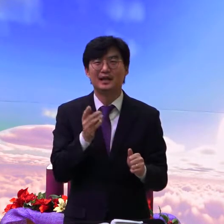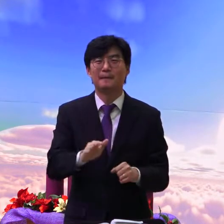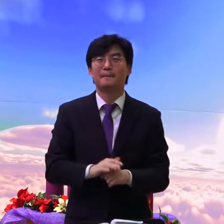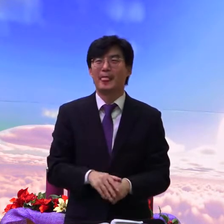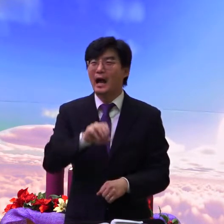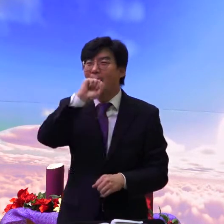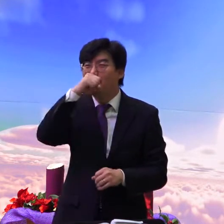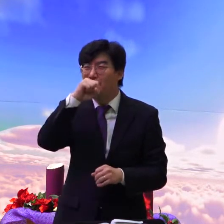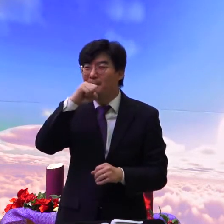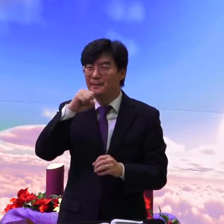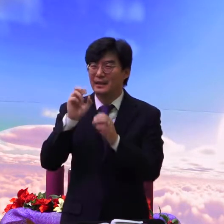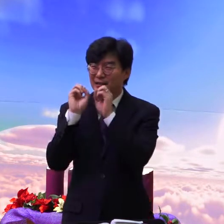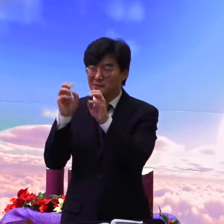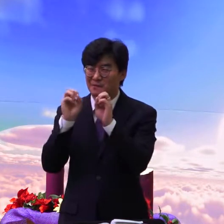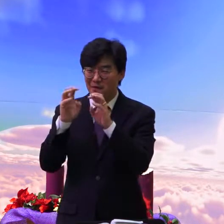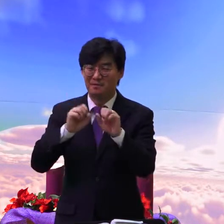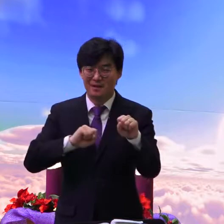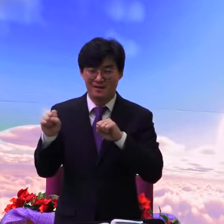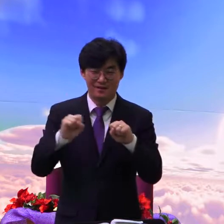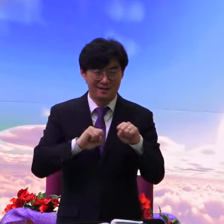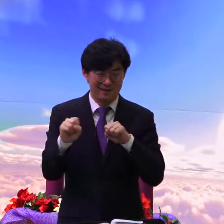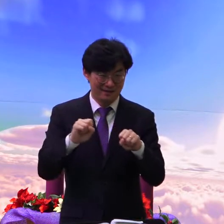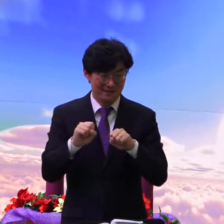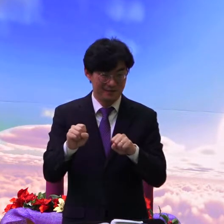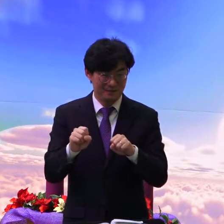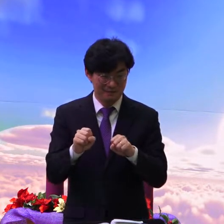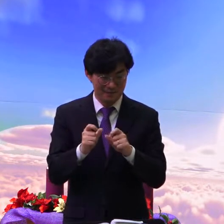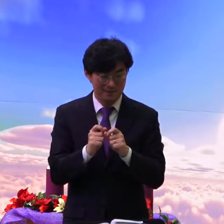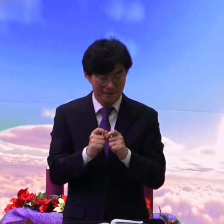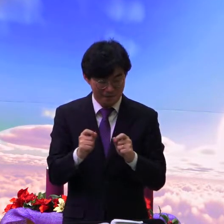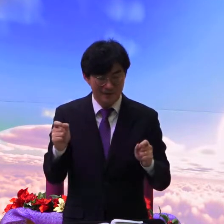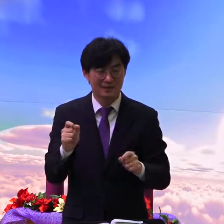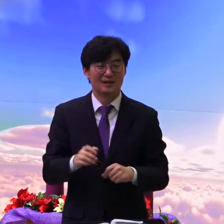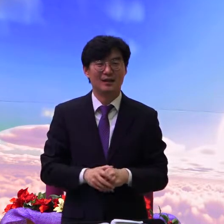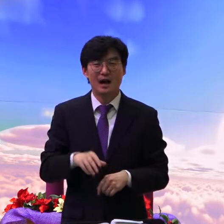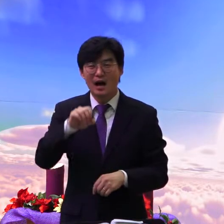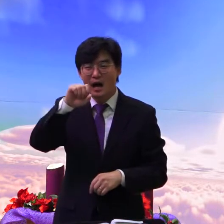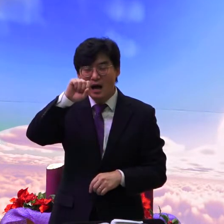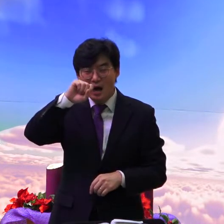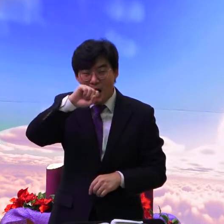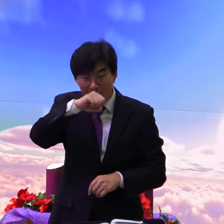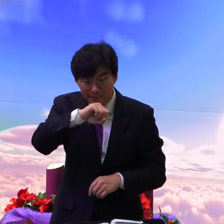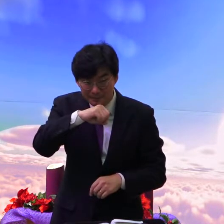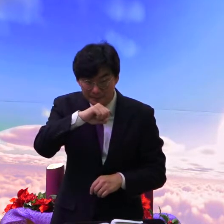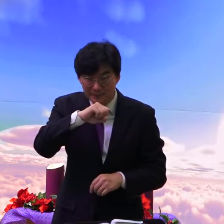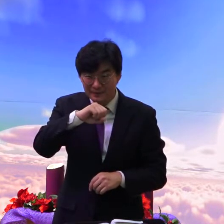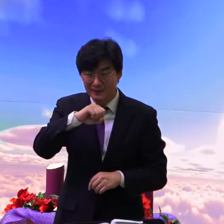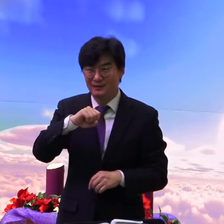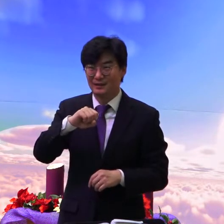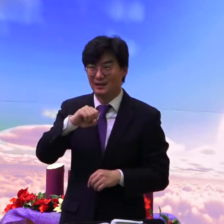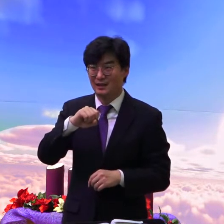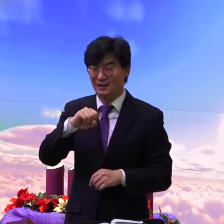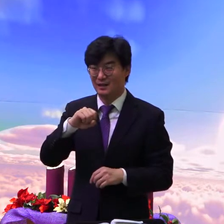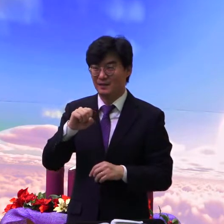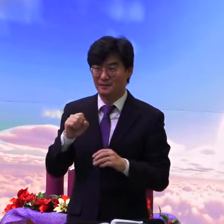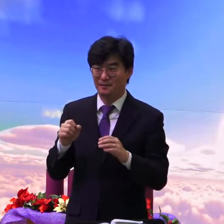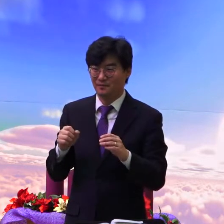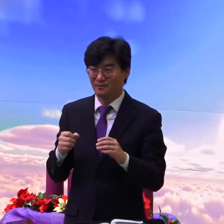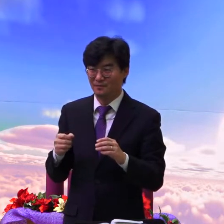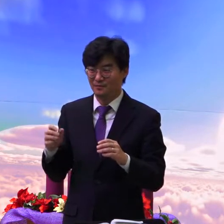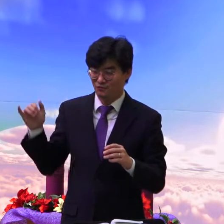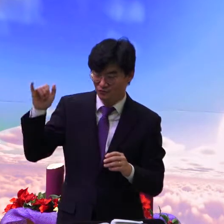탐험하며 선교하며 다녔던지 세상 사람들에게는 아프리카 탐험가로 더 잘 알려져 있습니다. 이 리빙스턴이 하나님을